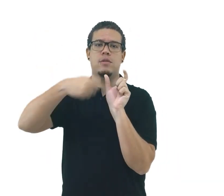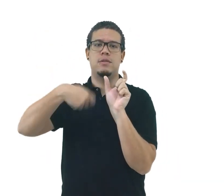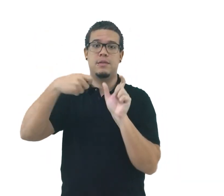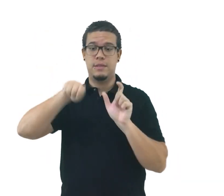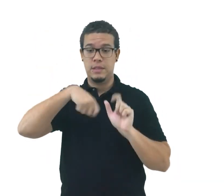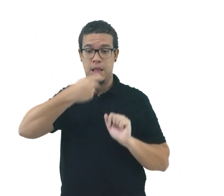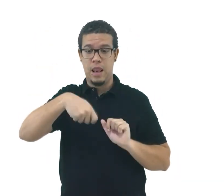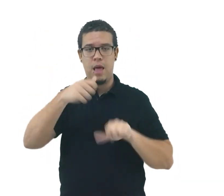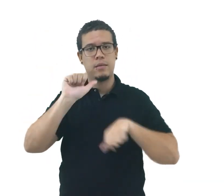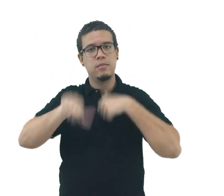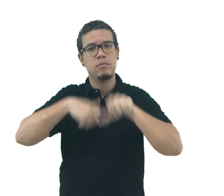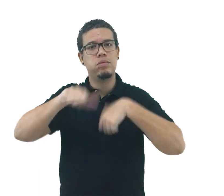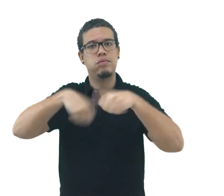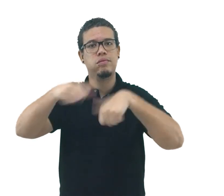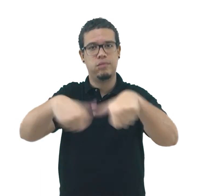a morfologia.